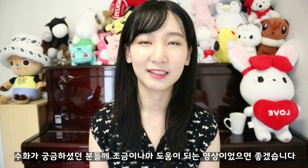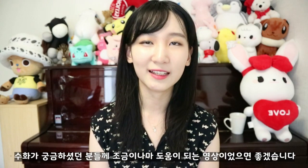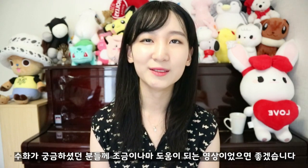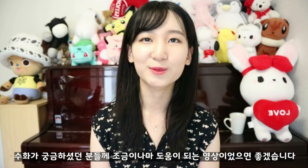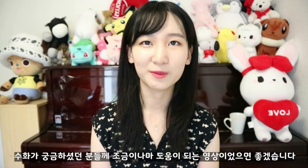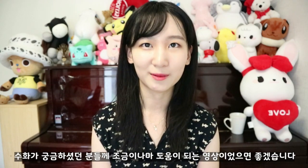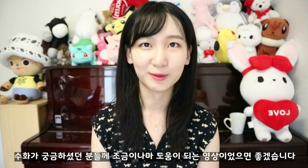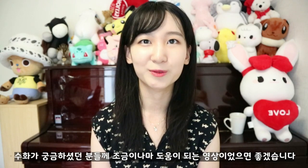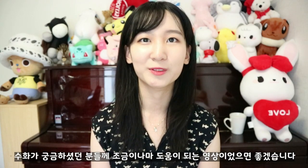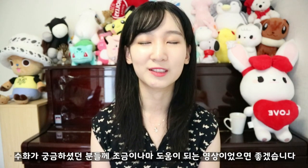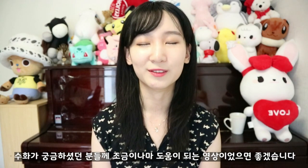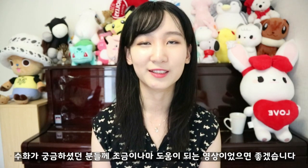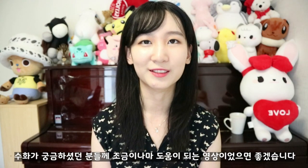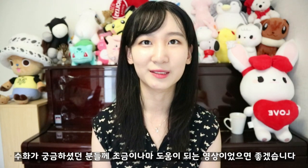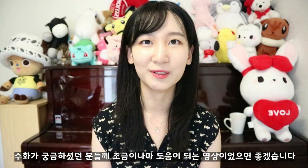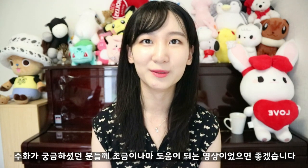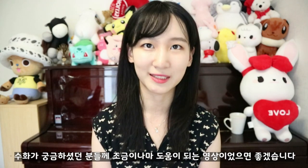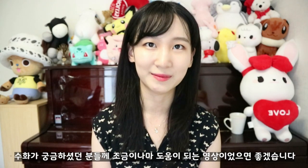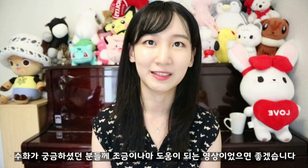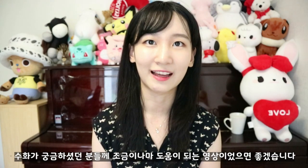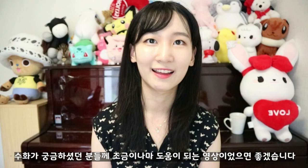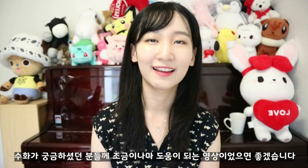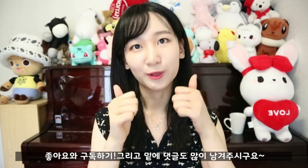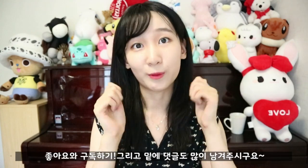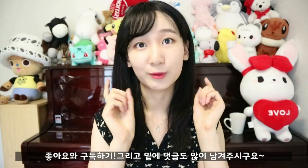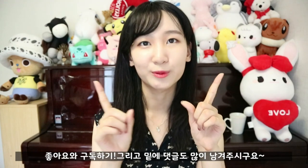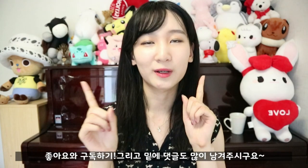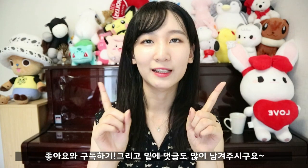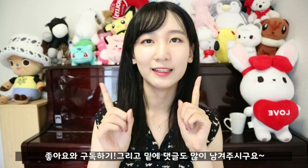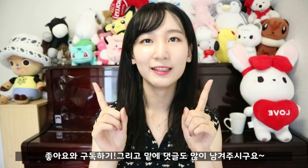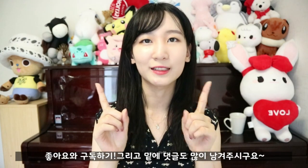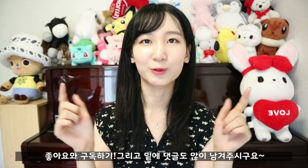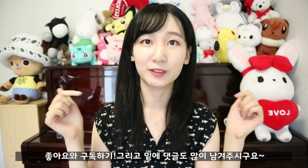분들께 조금이나마 도움이 되는 영상이었으면 좋겠습니다. 좋아요와 구독하기 그리고 밑에